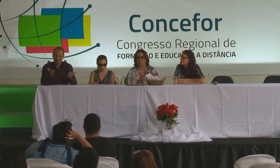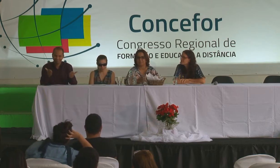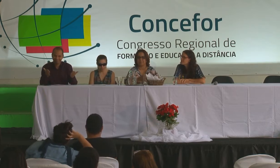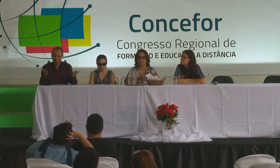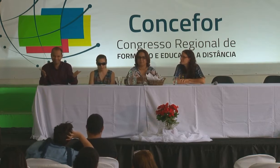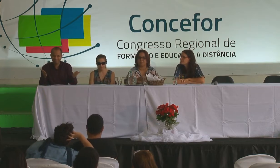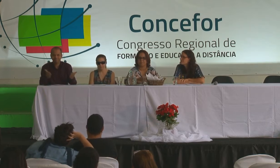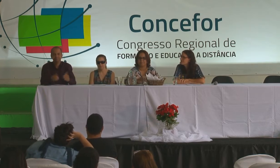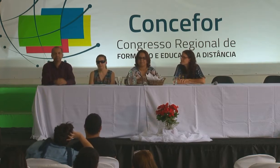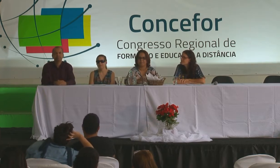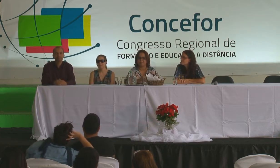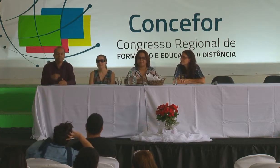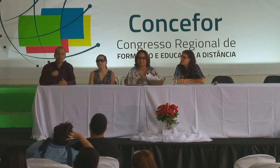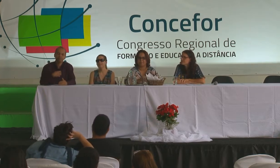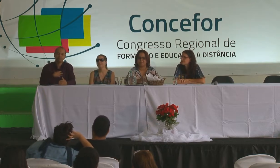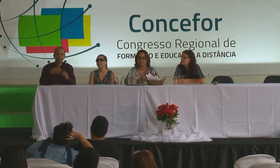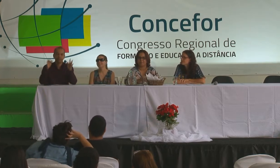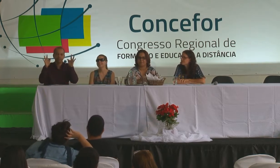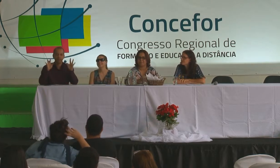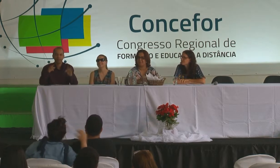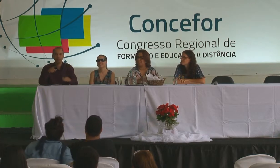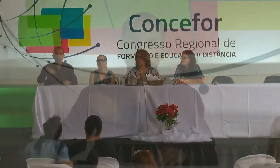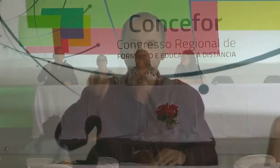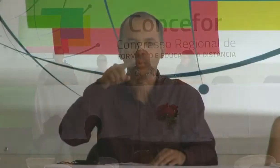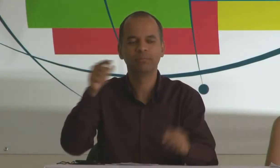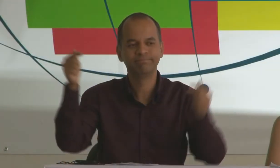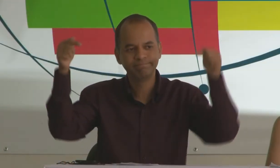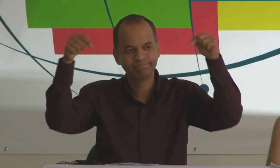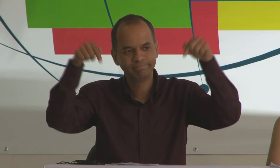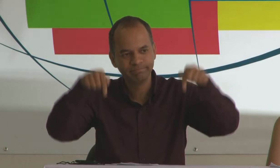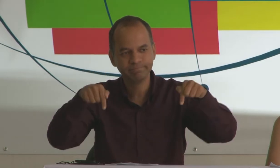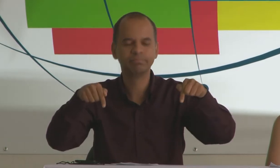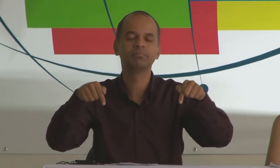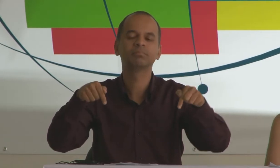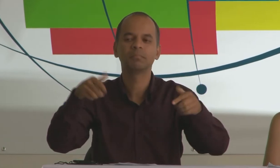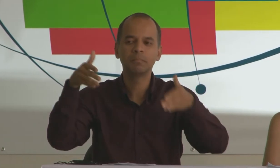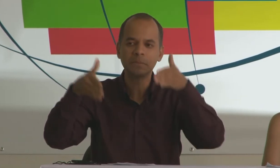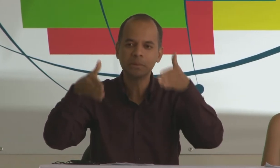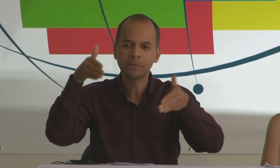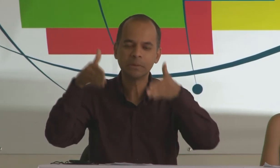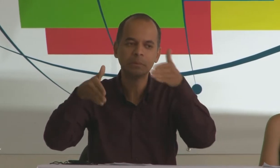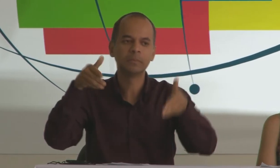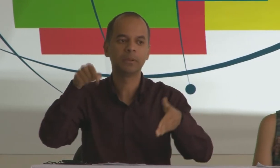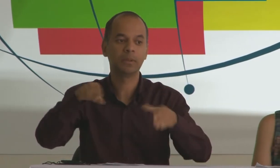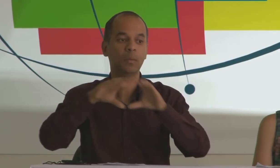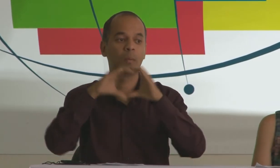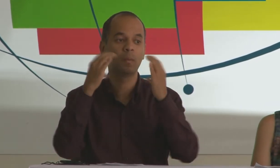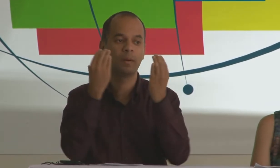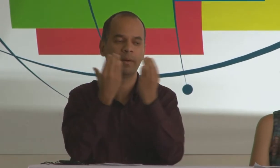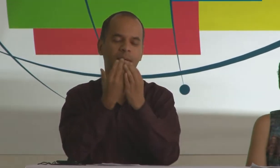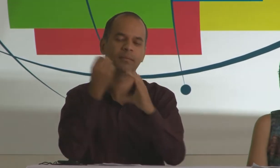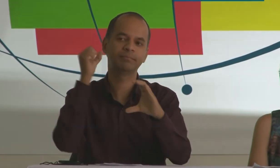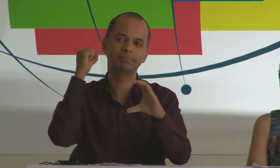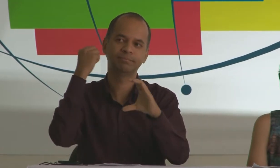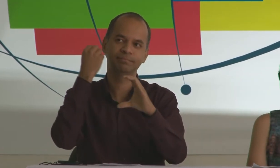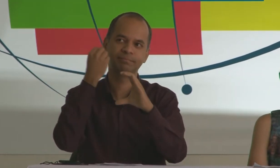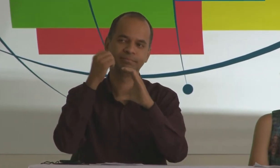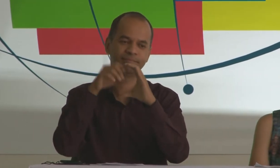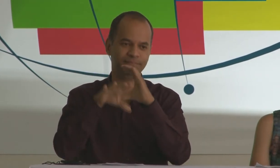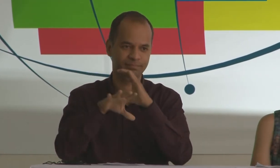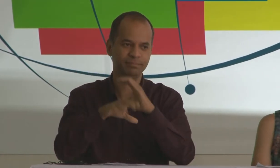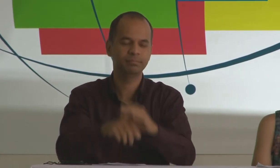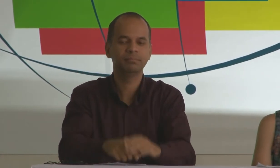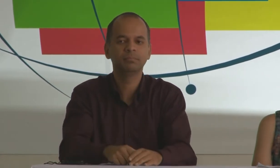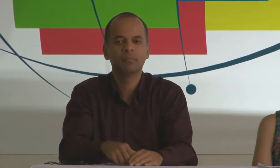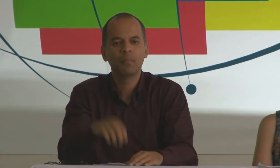Boa tarde a todos vocês. Eu sou muito feliz de estar presente aqui hoje, nessa mesa, e poder falar com vocês um